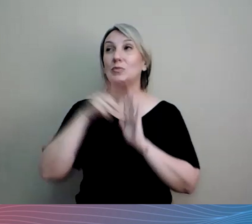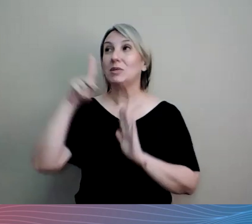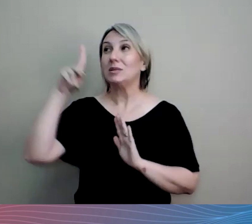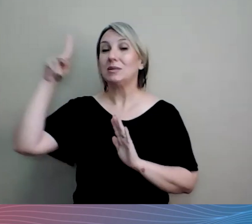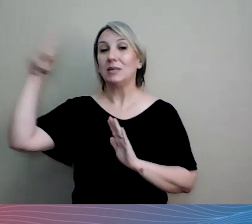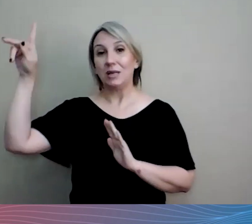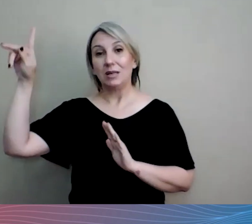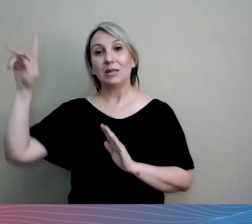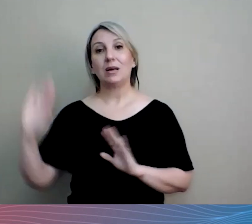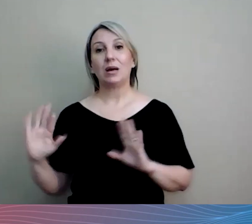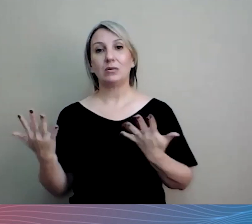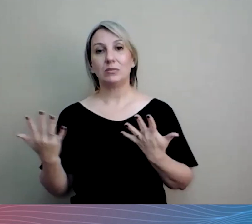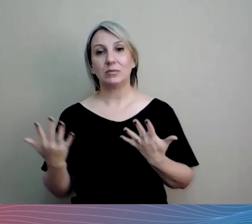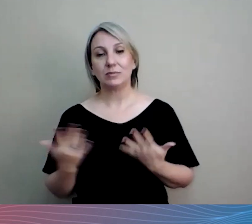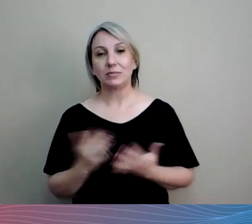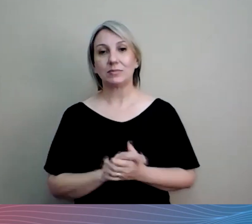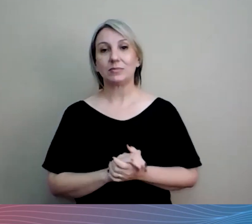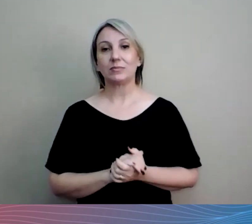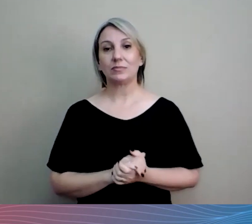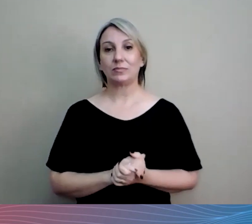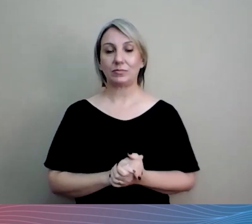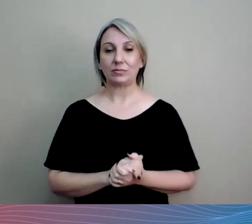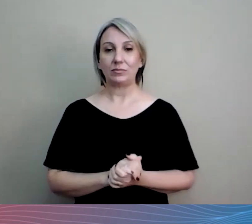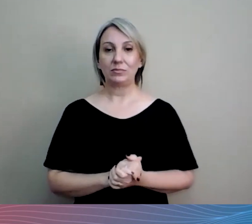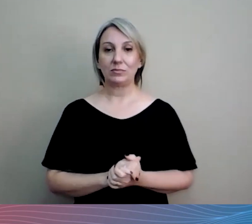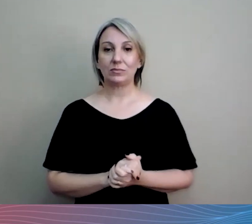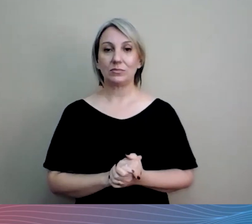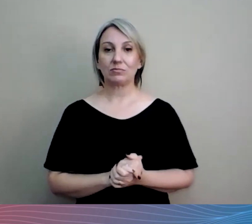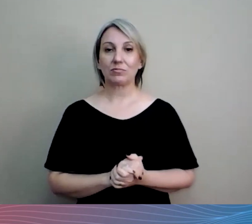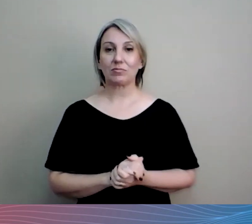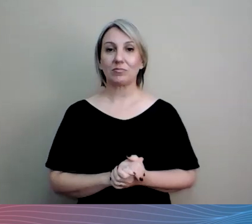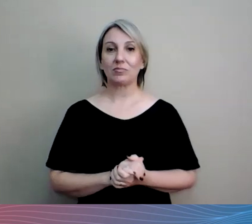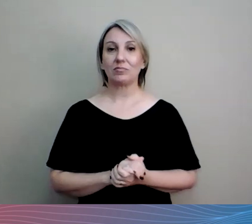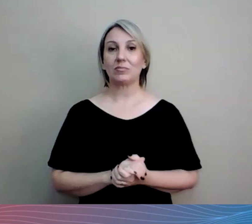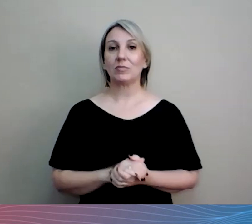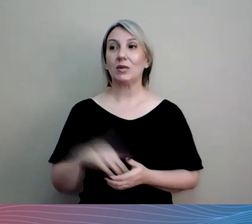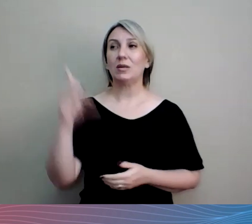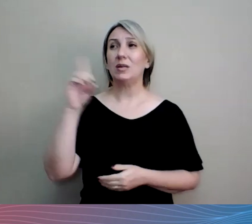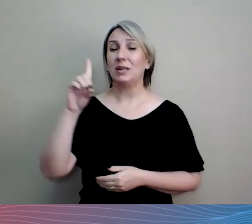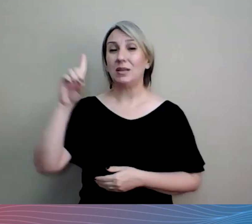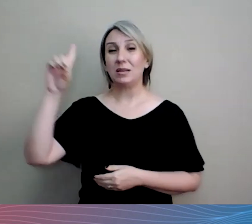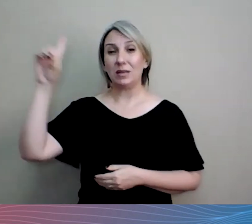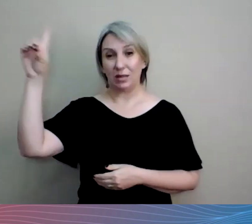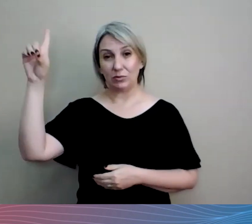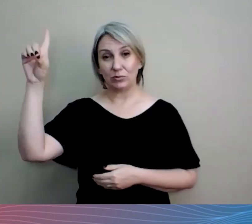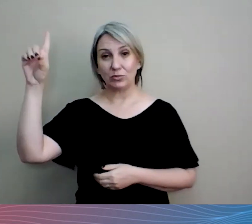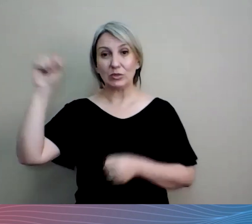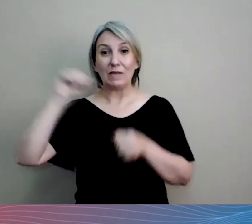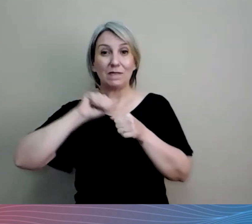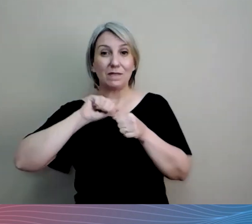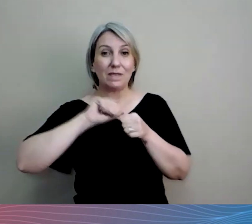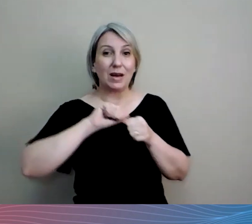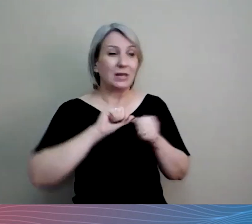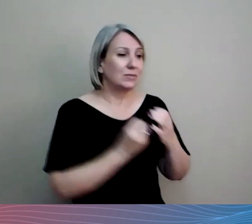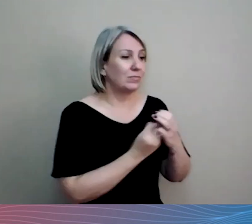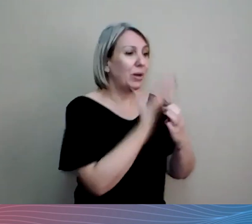nas operações, mas o mesmo Deus é quem opera tudo